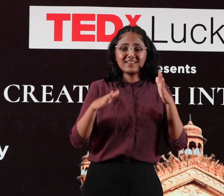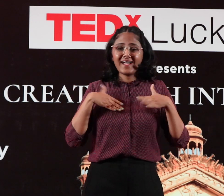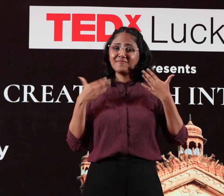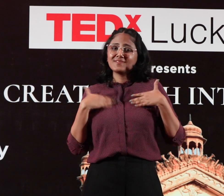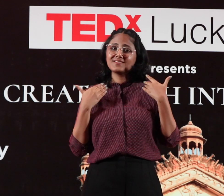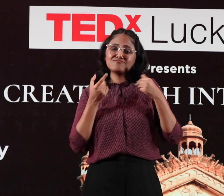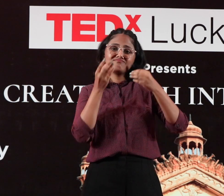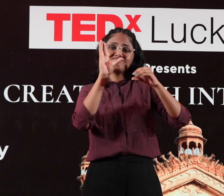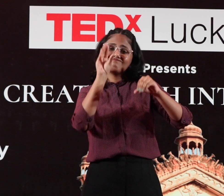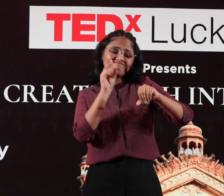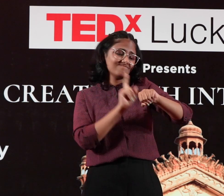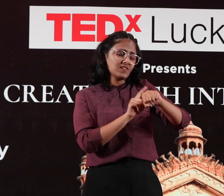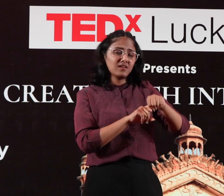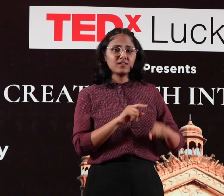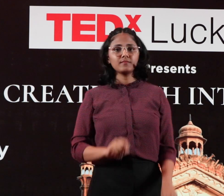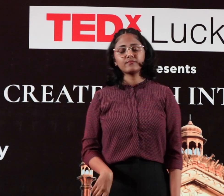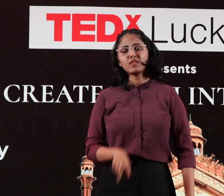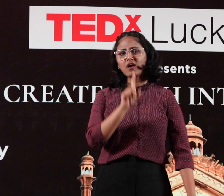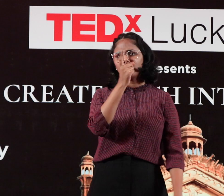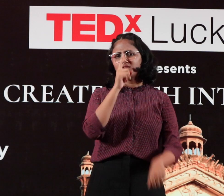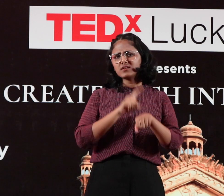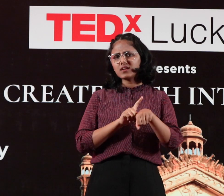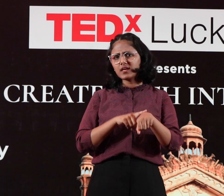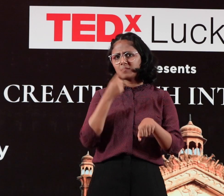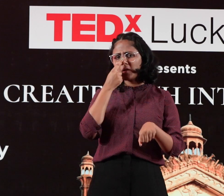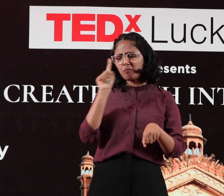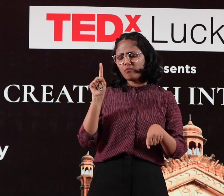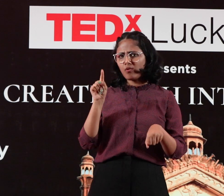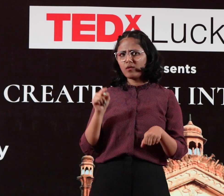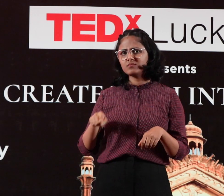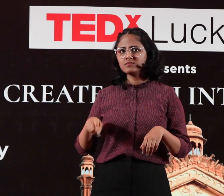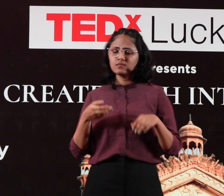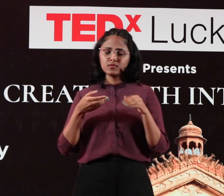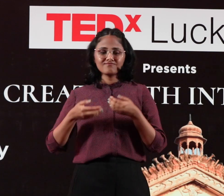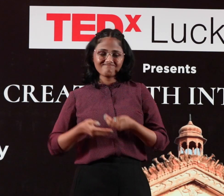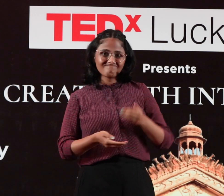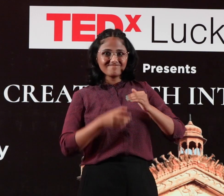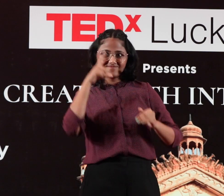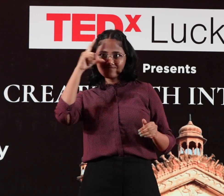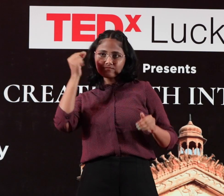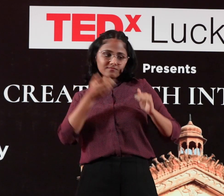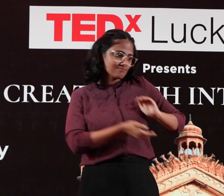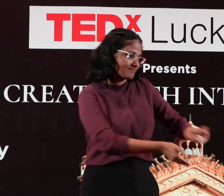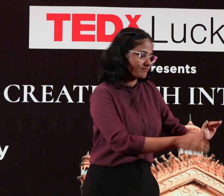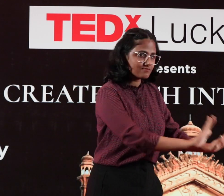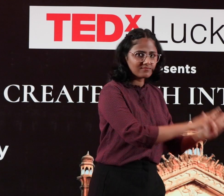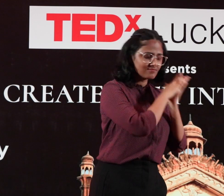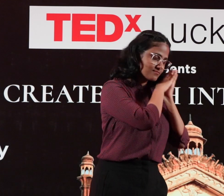हुआ. एक वक्त उसकी मम्मी बताती कि भाई उसने बच्चे को लिटाया और वो अपना किचन में काम करने लग गए. ये मुंबई का